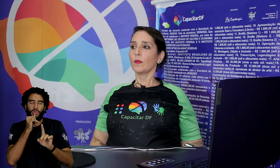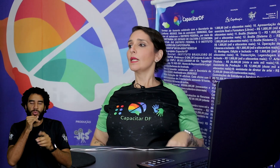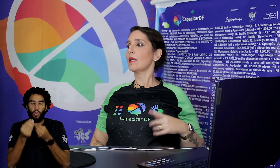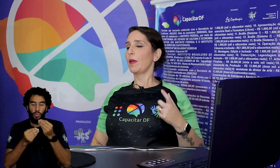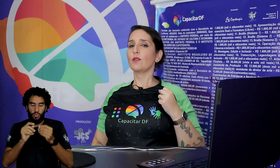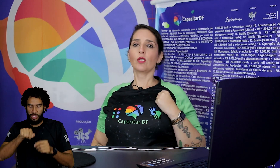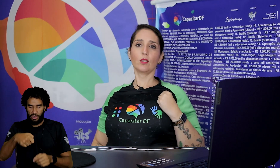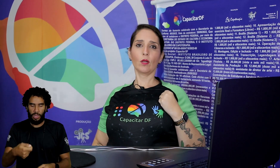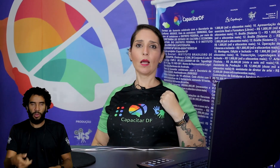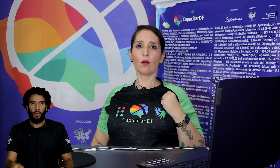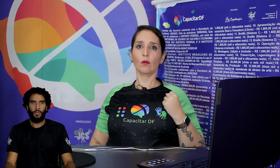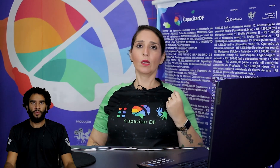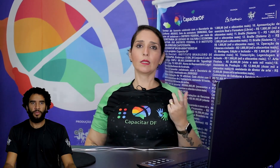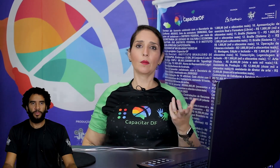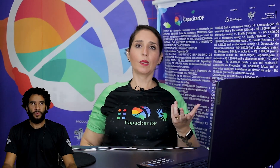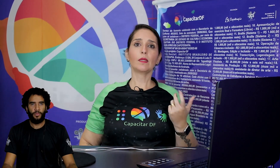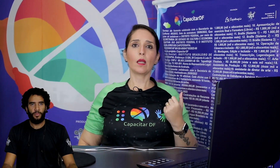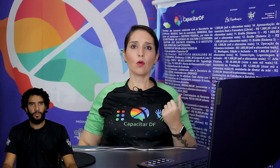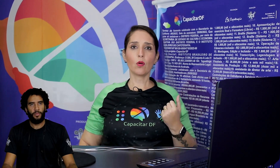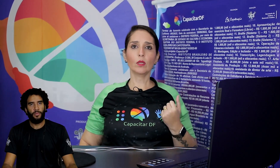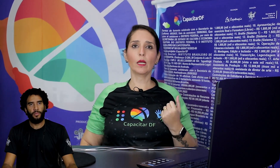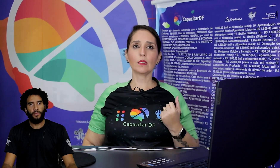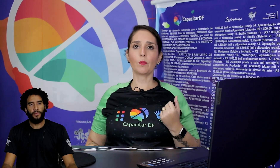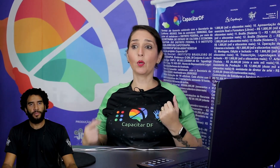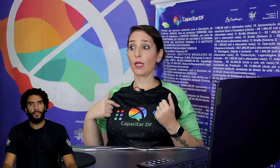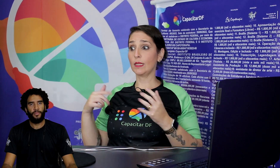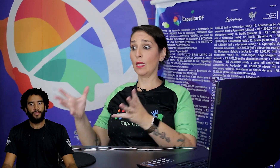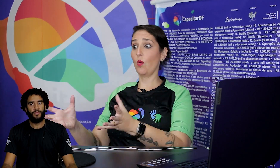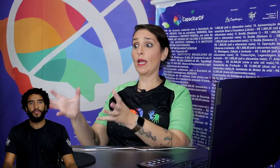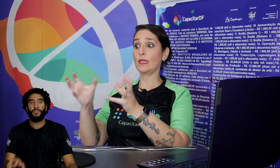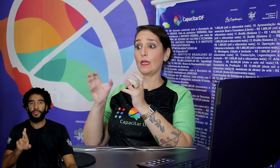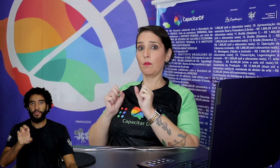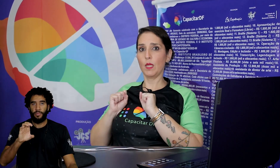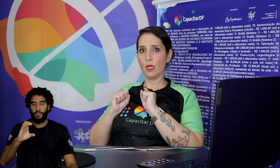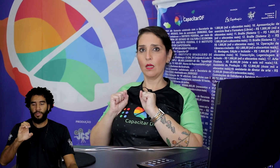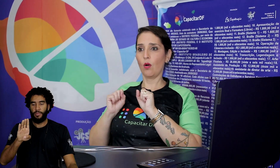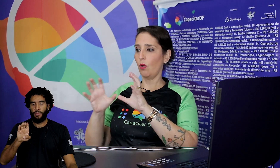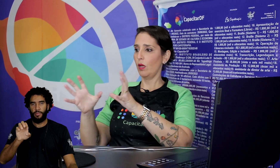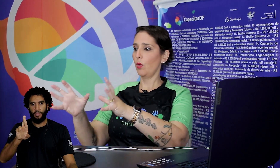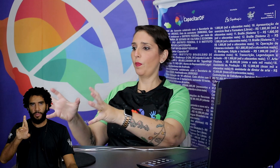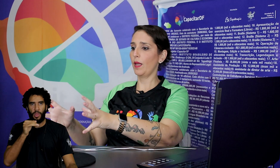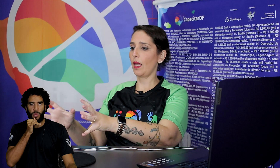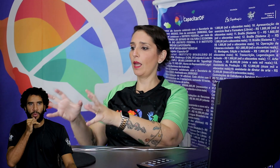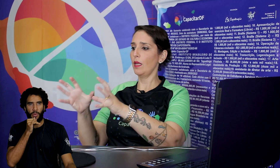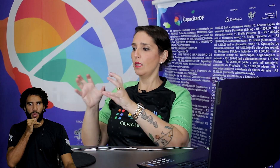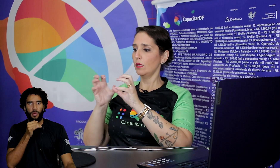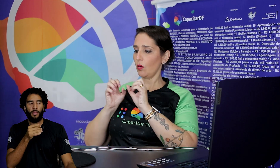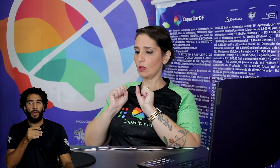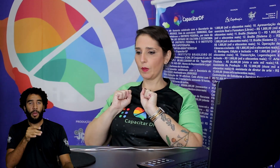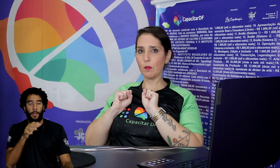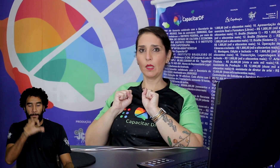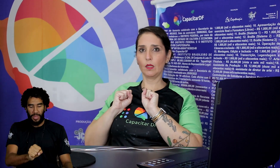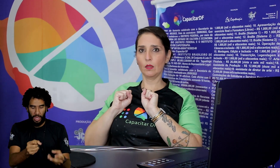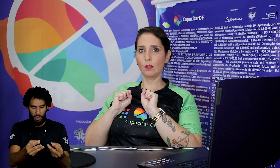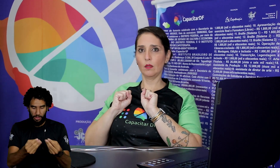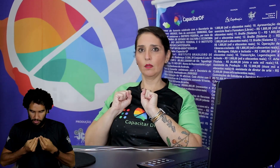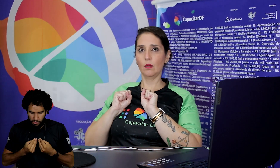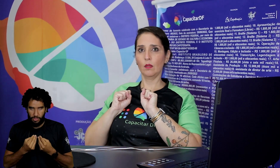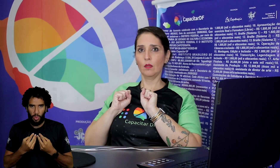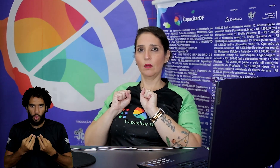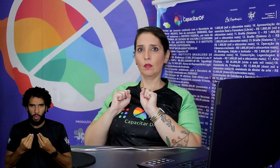Receber. Receber é direcional. Receber tem concordância, porque se eu recebi, ó, eu peguei e trouxe para mim.